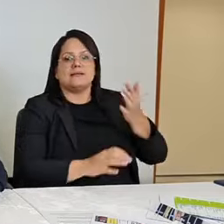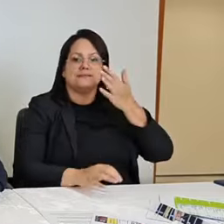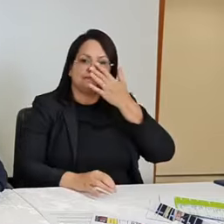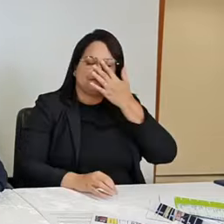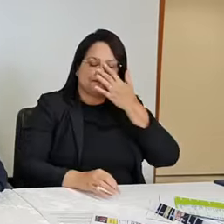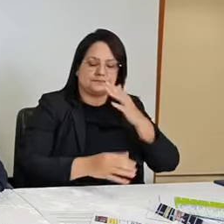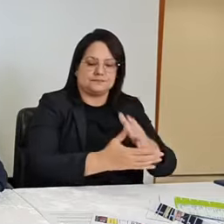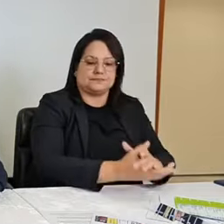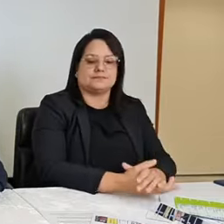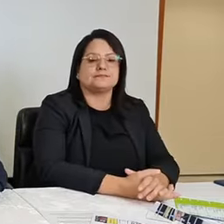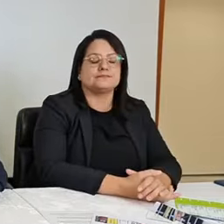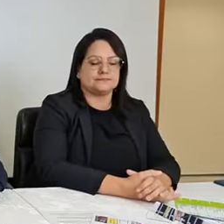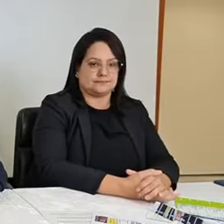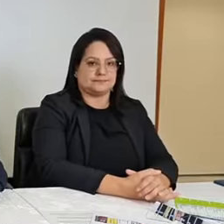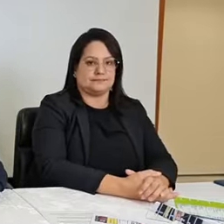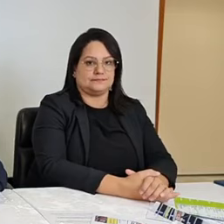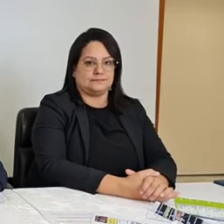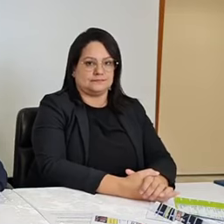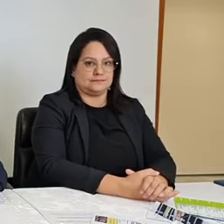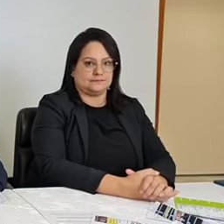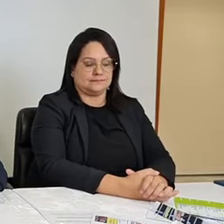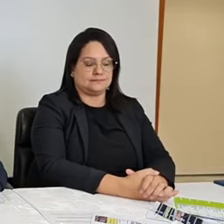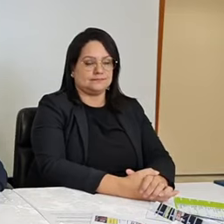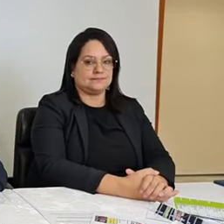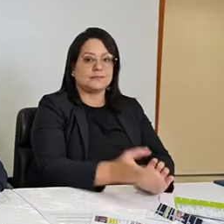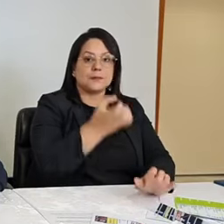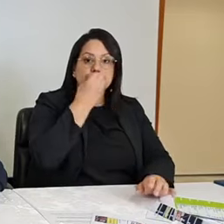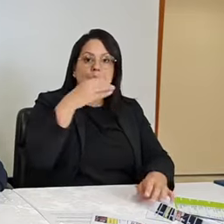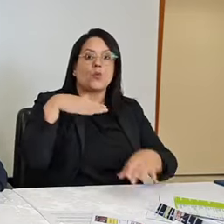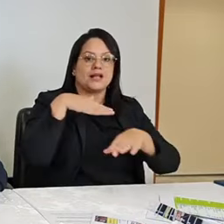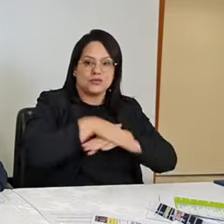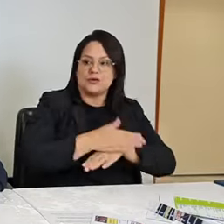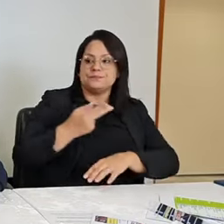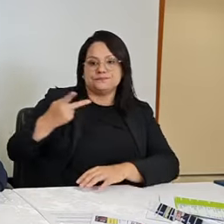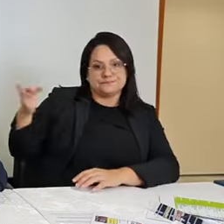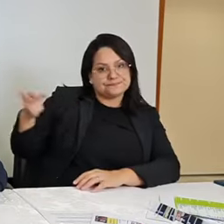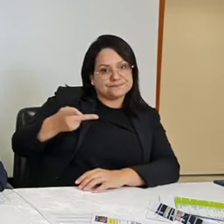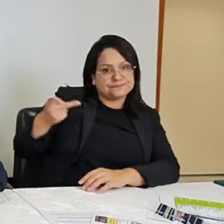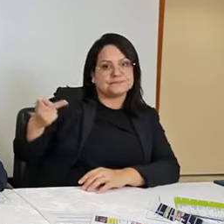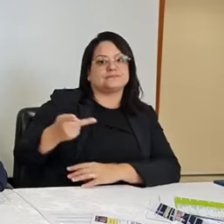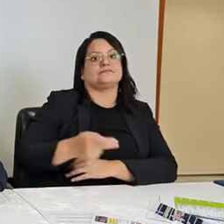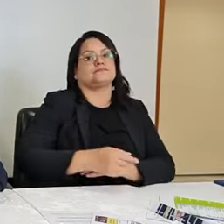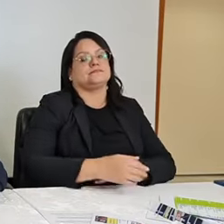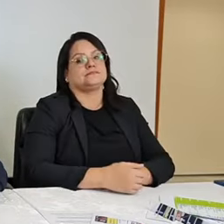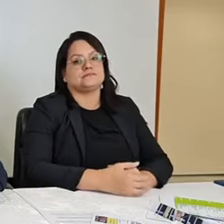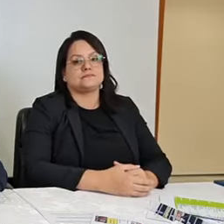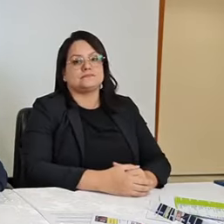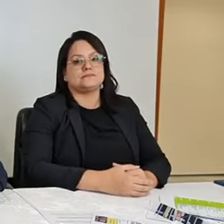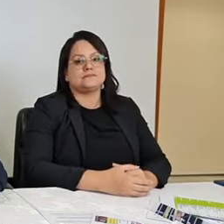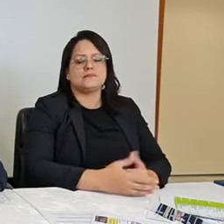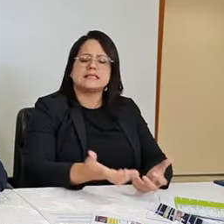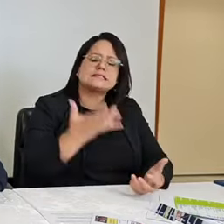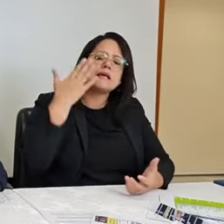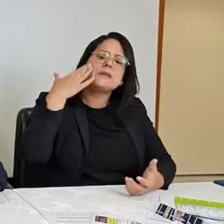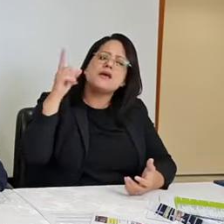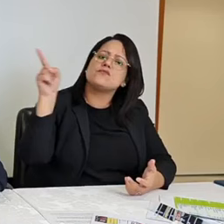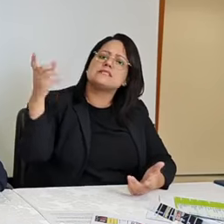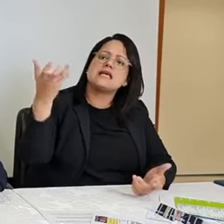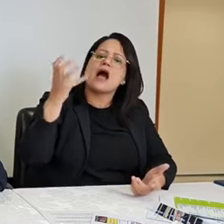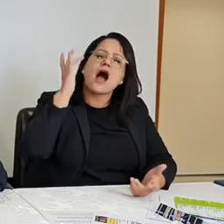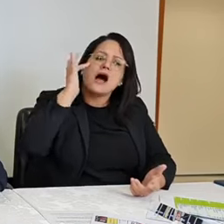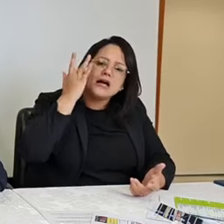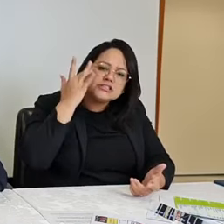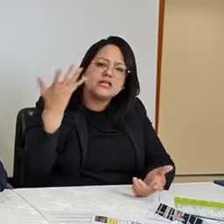Vamos lá, Cid. Boa noite, presidente Bolsonaro. Boa noite, presidente Gustavo Montezano. Presidente, o que o senhor acha que pode